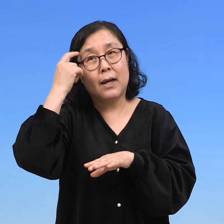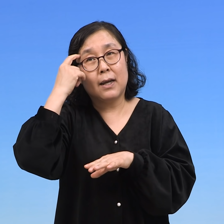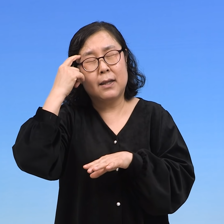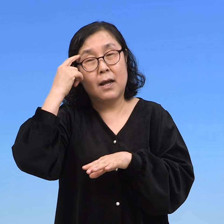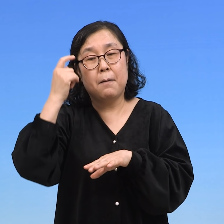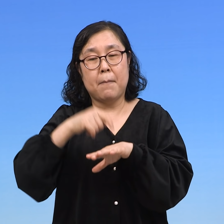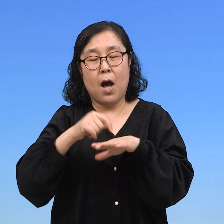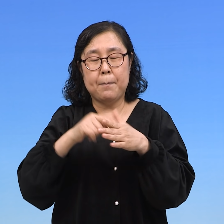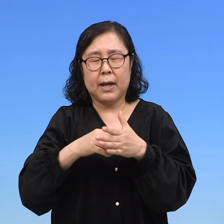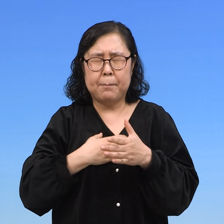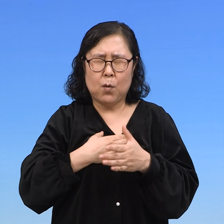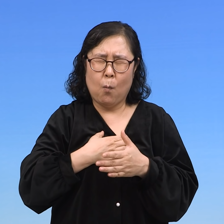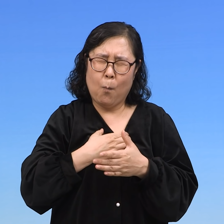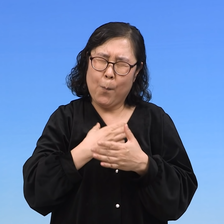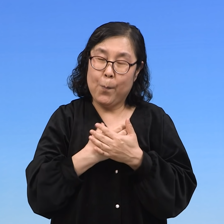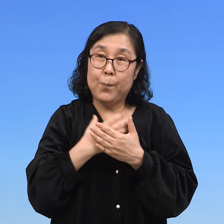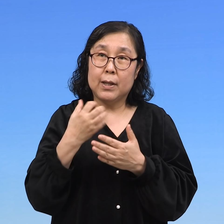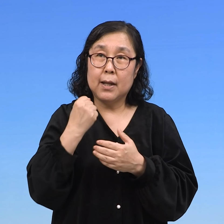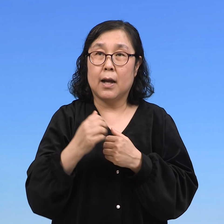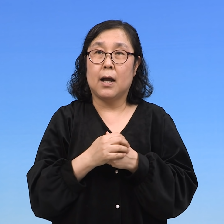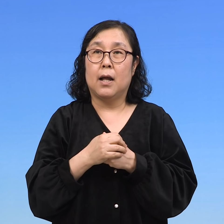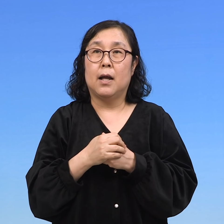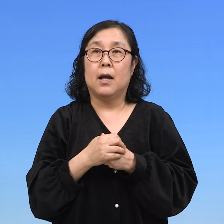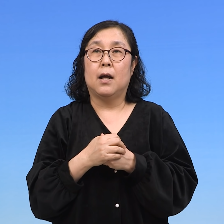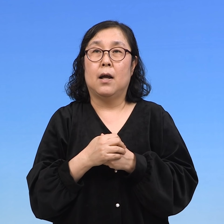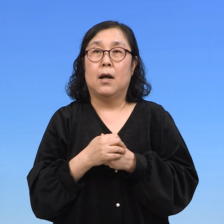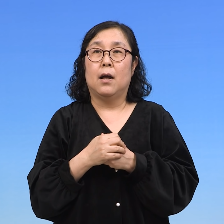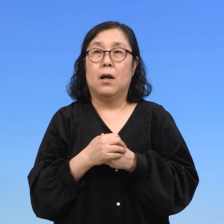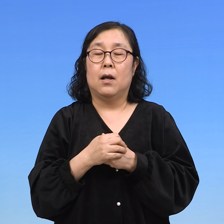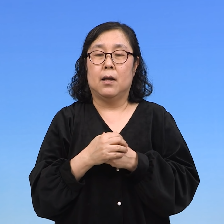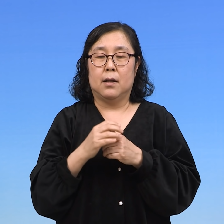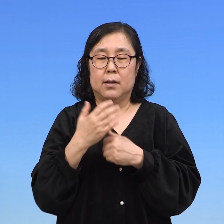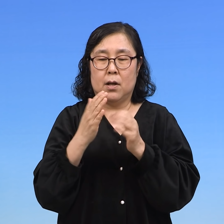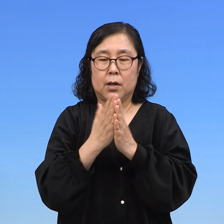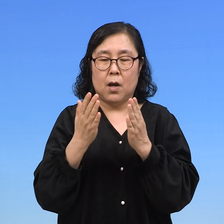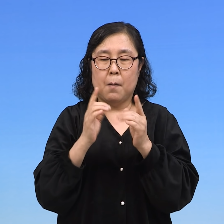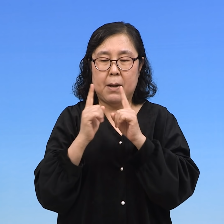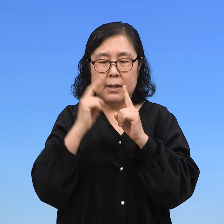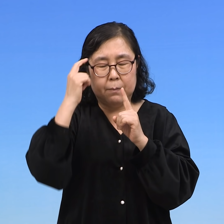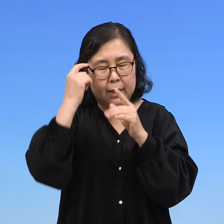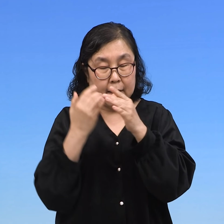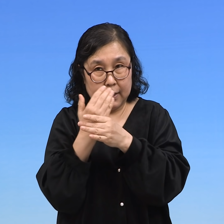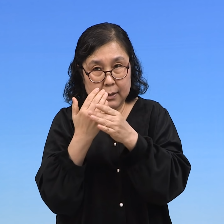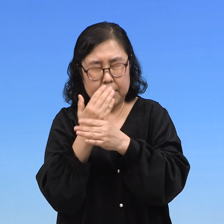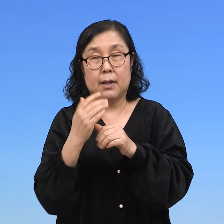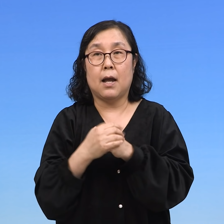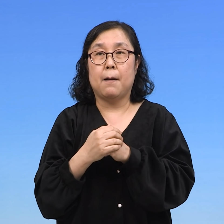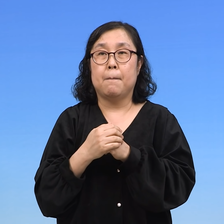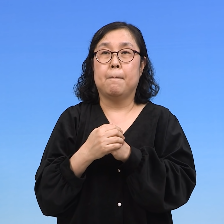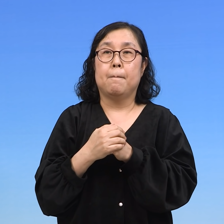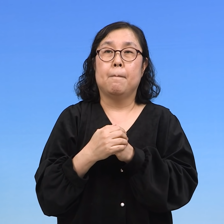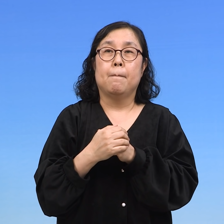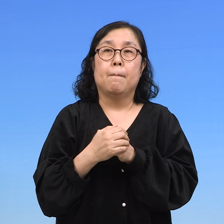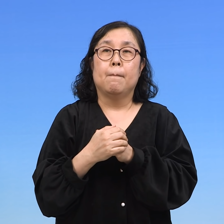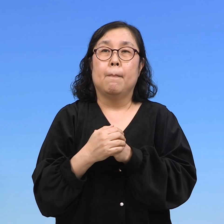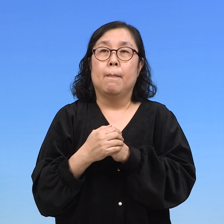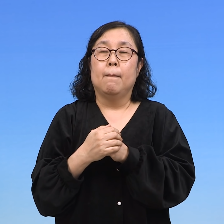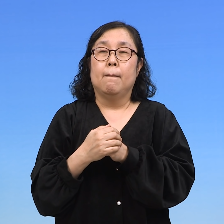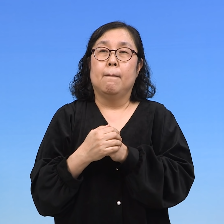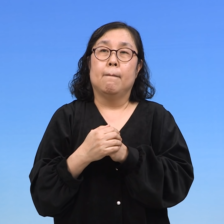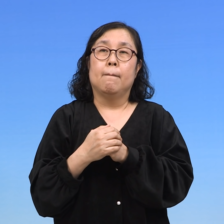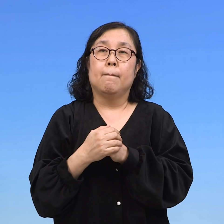생각을 해서 마음이 뭉클하다가 시작 지나가는 오늘 본문의 말씀이 그거예요 이 가사가요